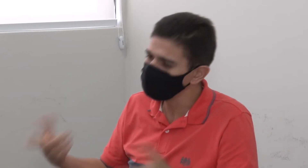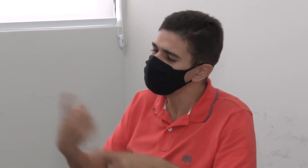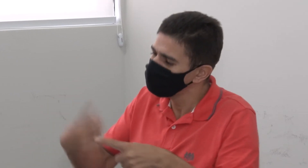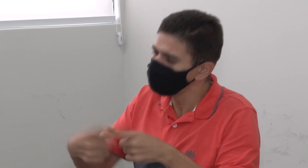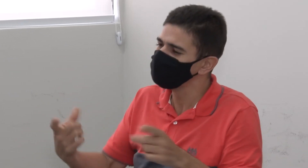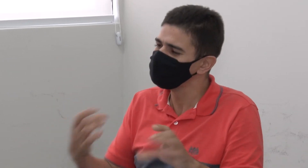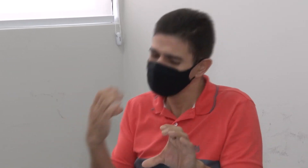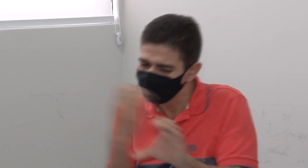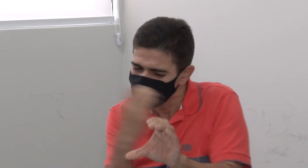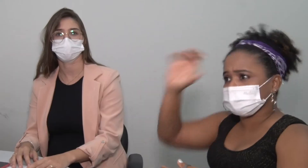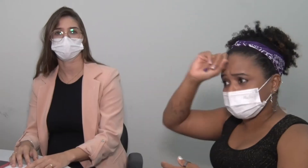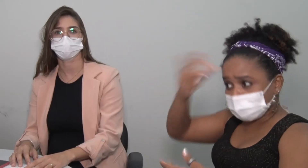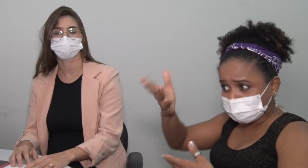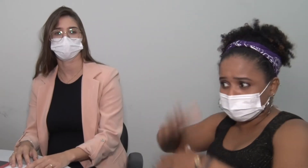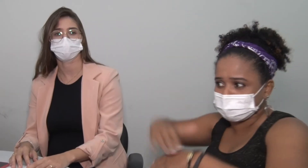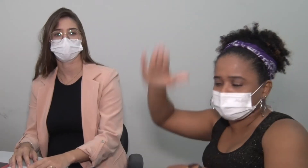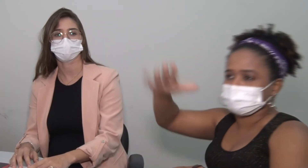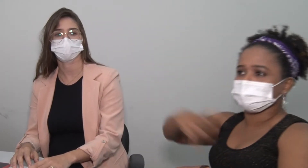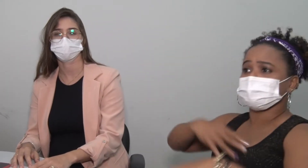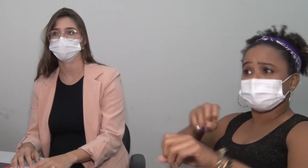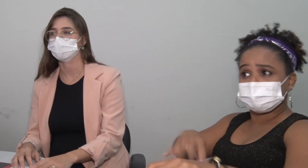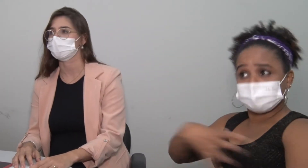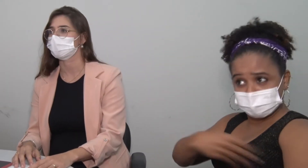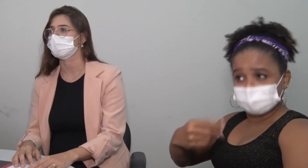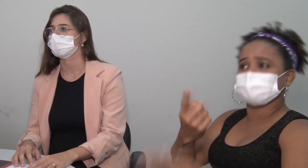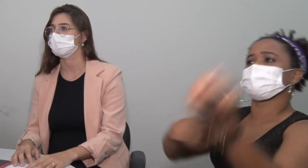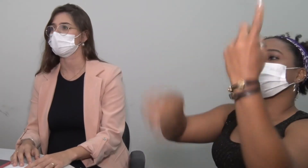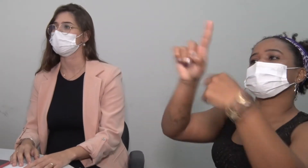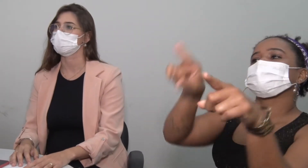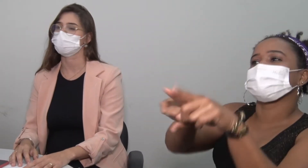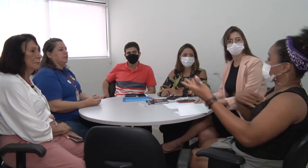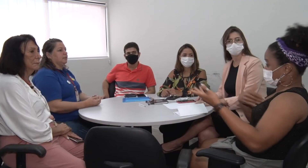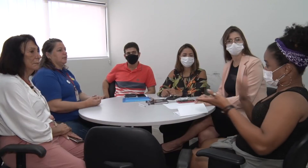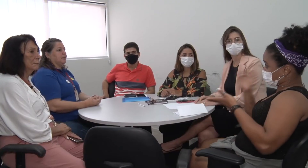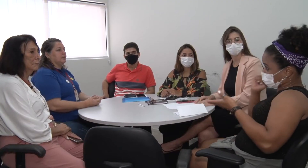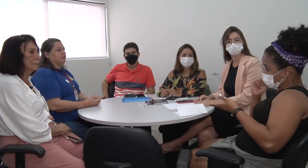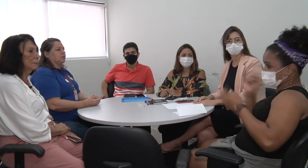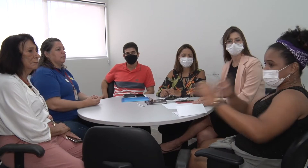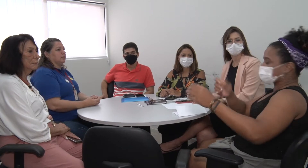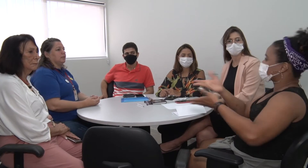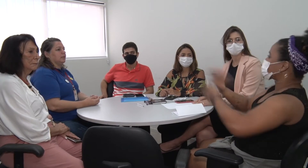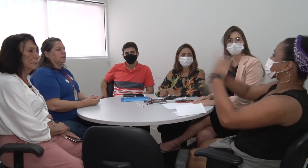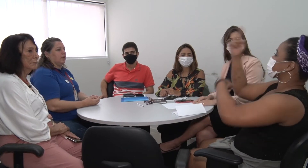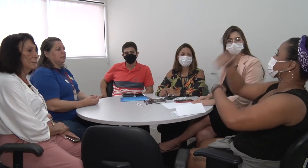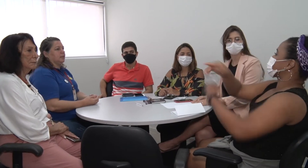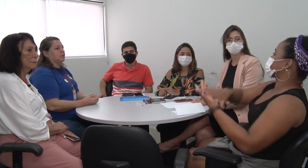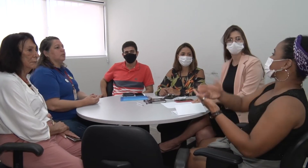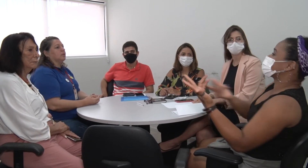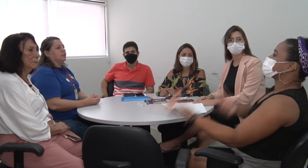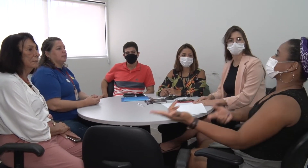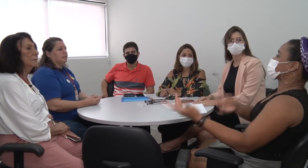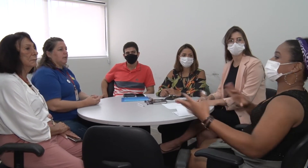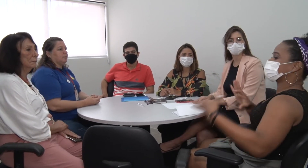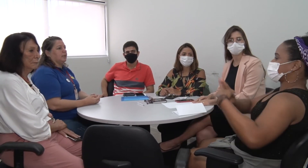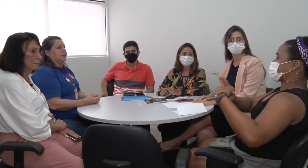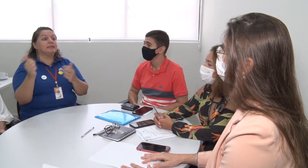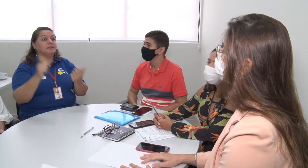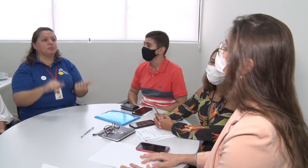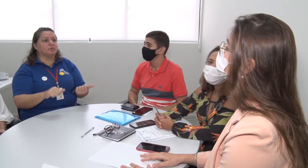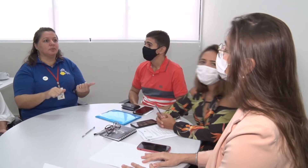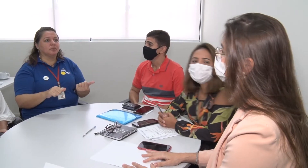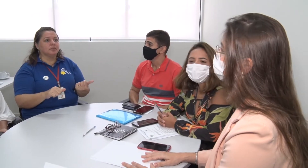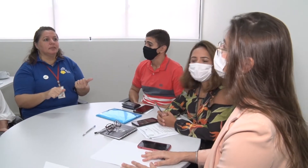O Davidson e a ex-esposa Aline vieram resolver um conflito envolvendo a guarda do filho de 13 anos.